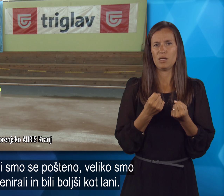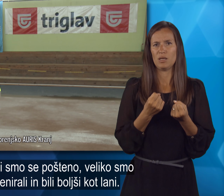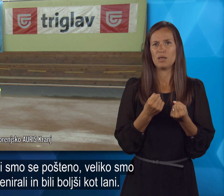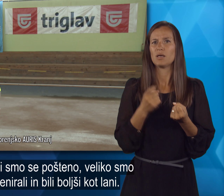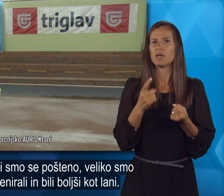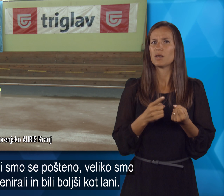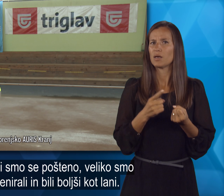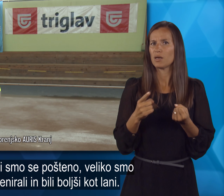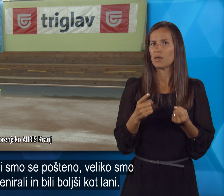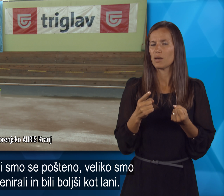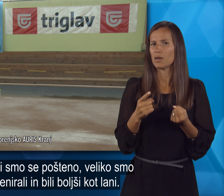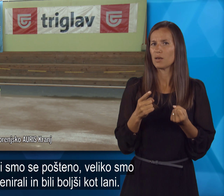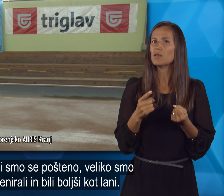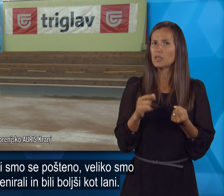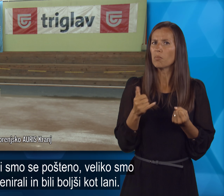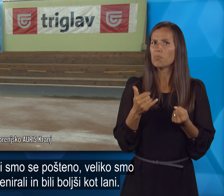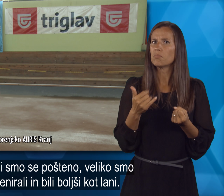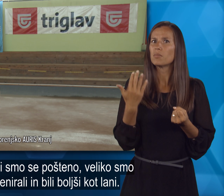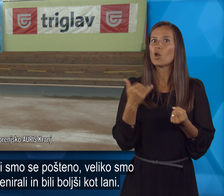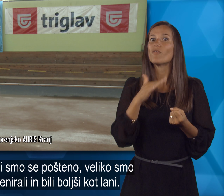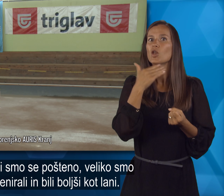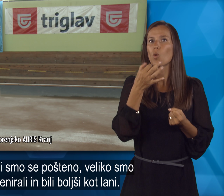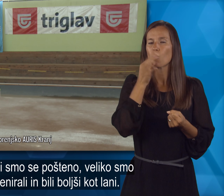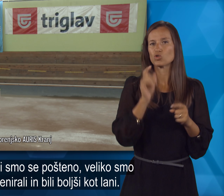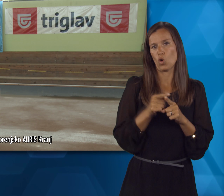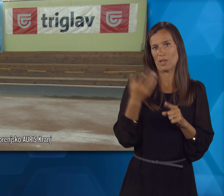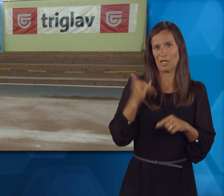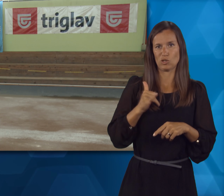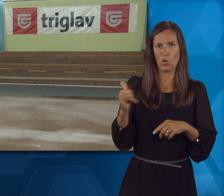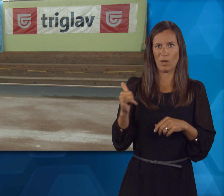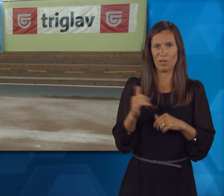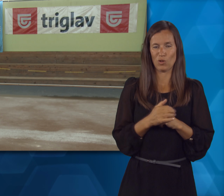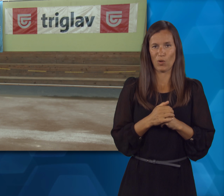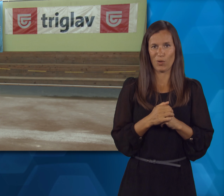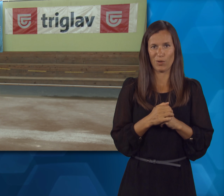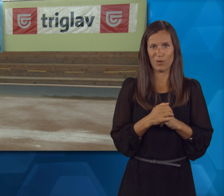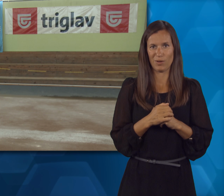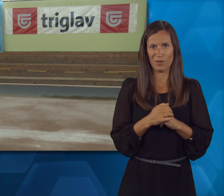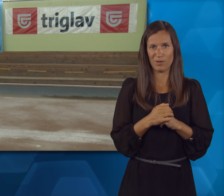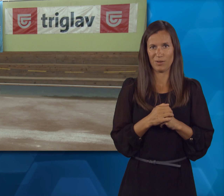in se dobro bližali, veliko bolje kot lansko leto.